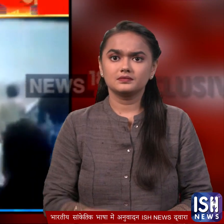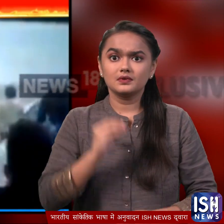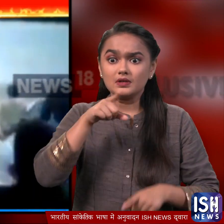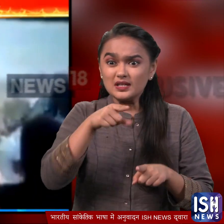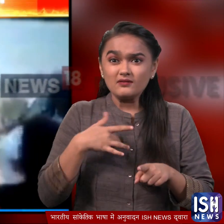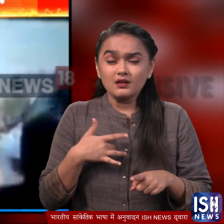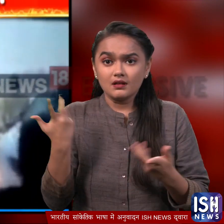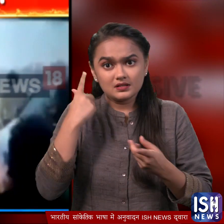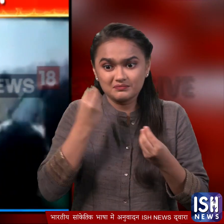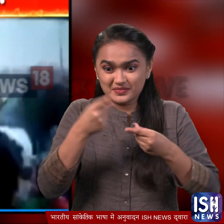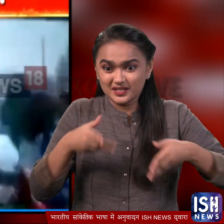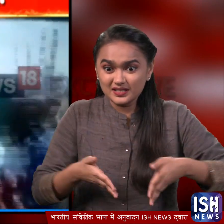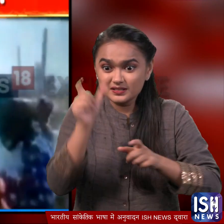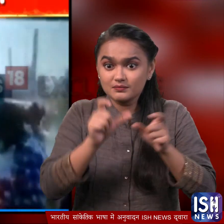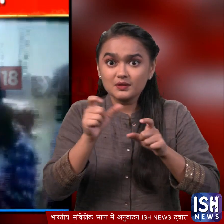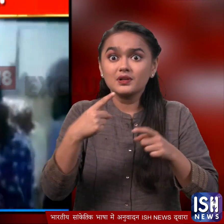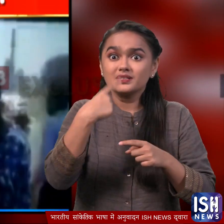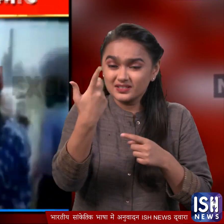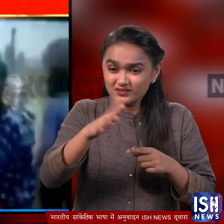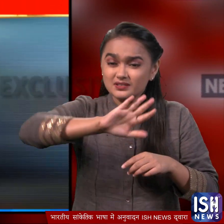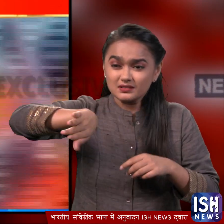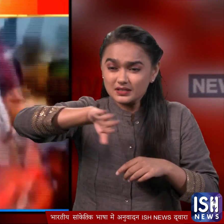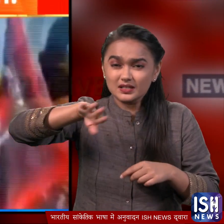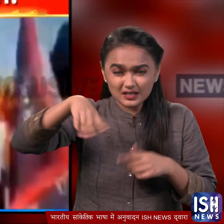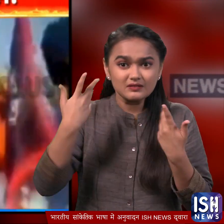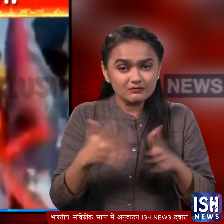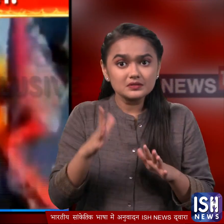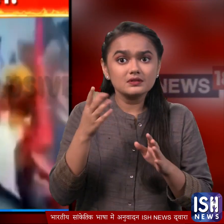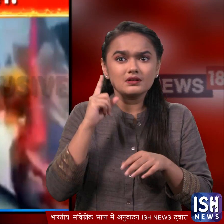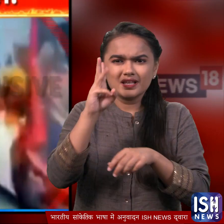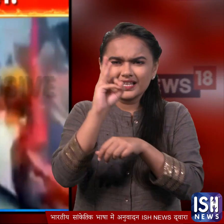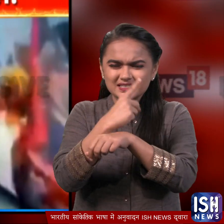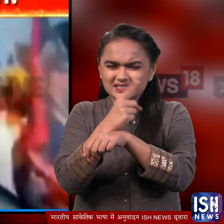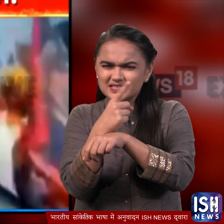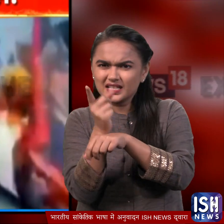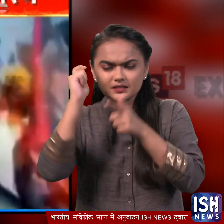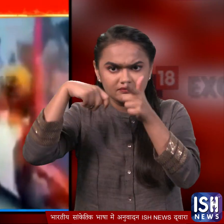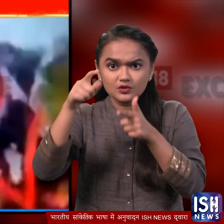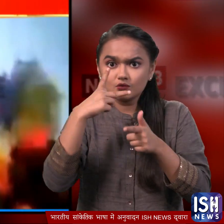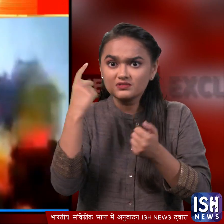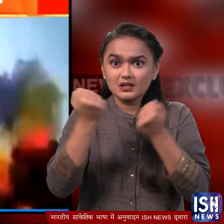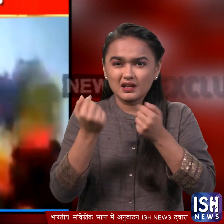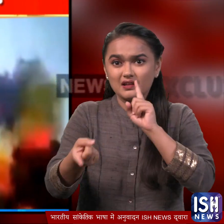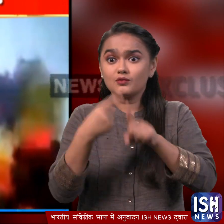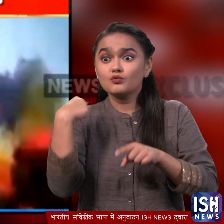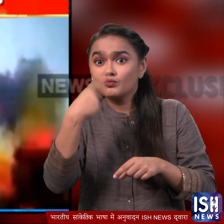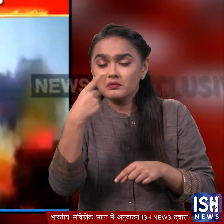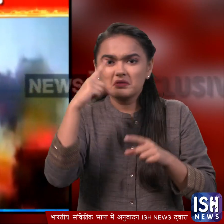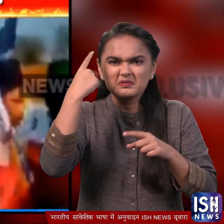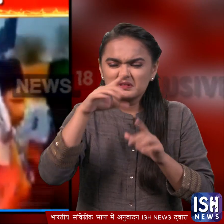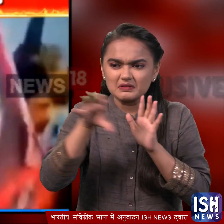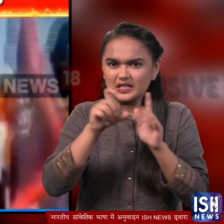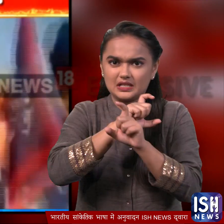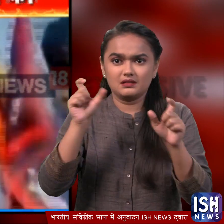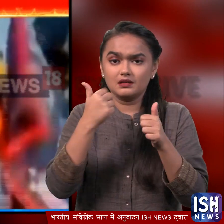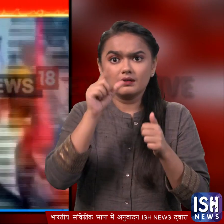जिससे लगा कि रास्ते में चल रहे लोगों को हटने का सिग्नल दिया जा रहा था। करीब 30 सेकंड के इस वीडियो में गाड़ी चलाने वाले का चेहरा साफ नजर नहीं आया,